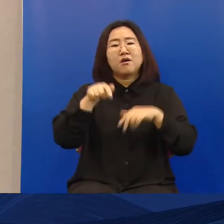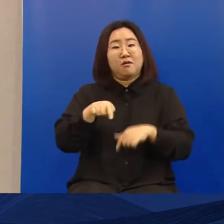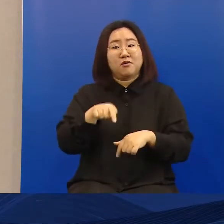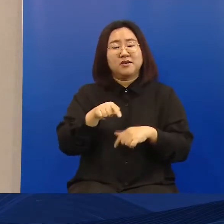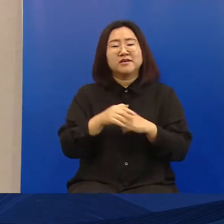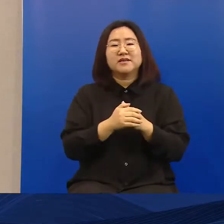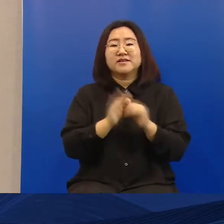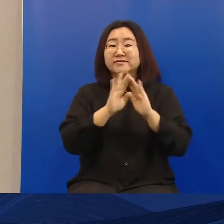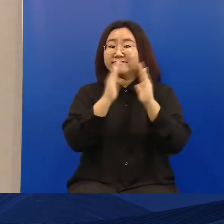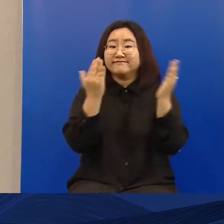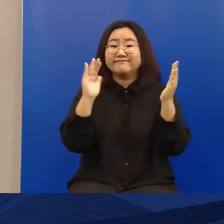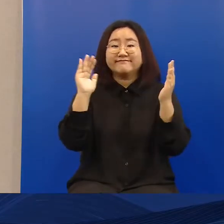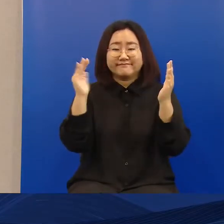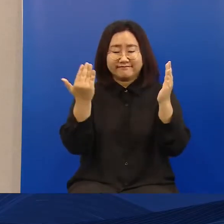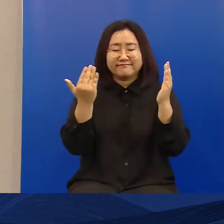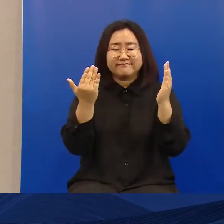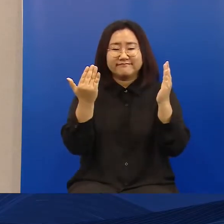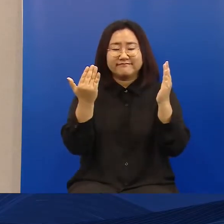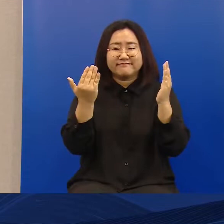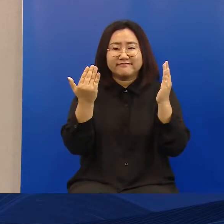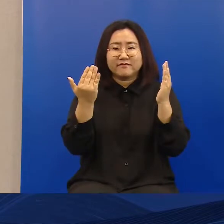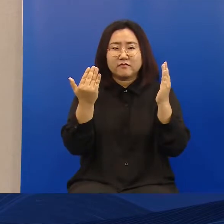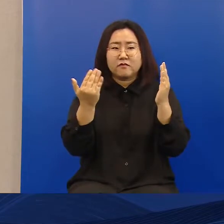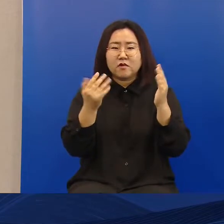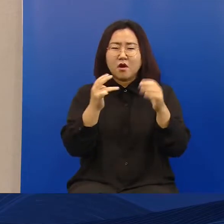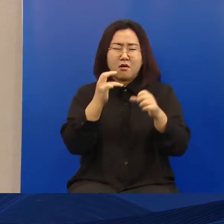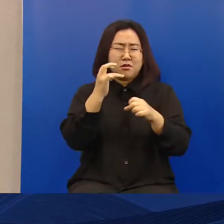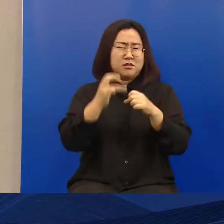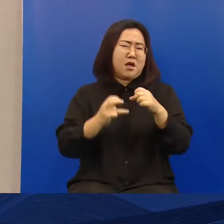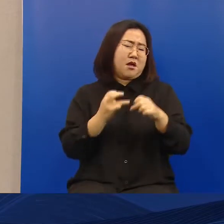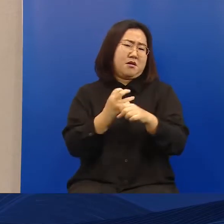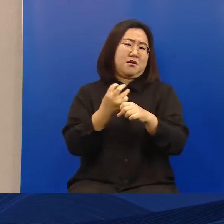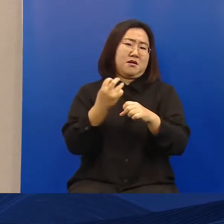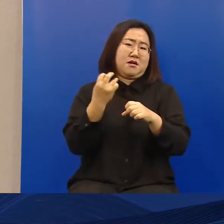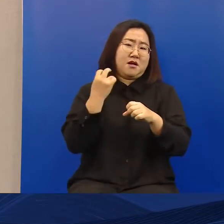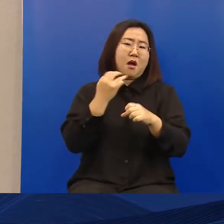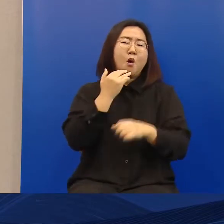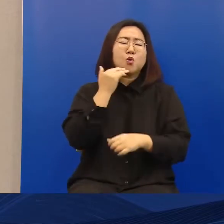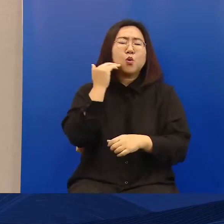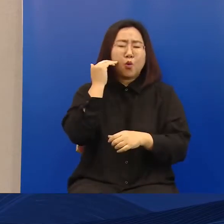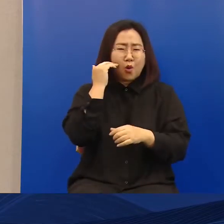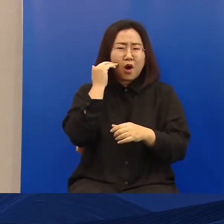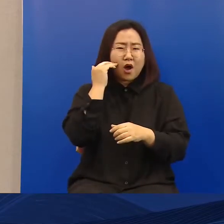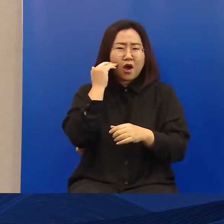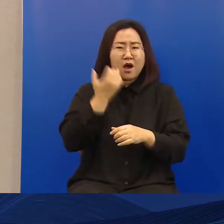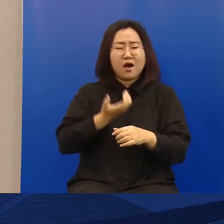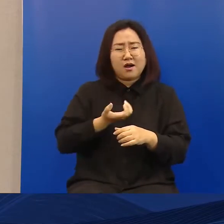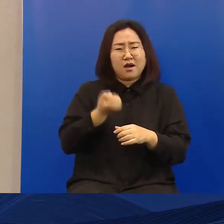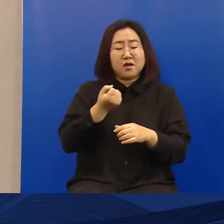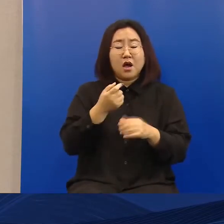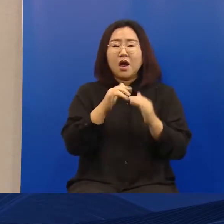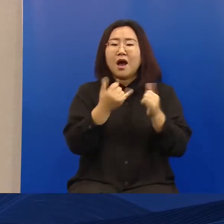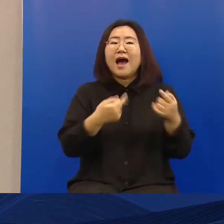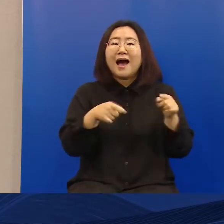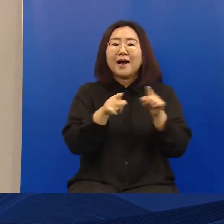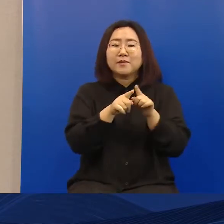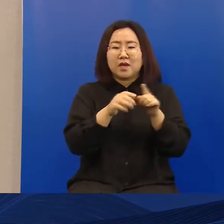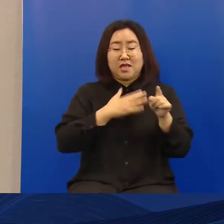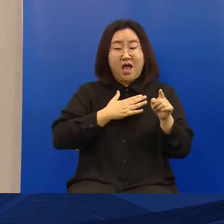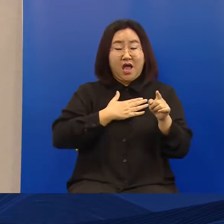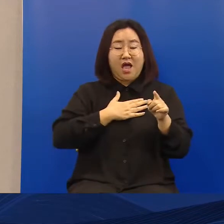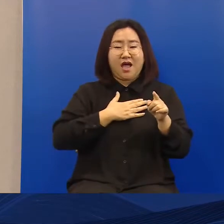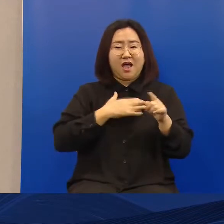이곳에서 열리게 되어서 30여 년을 이 청각장애를 갖고 있는 농인들과 더불어 함께한